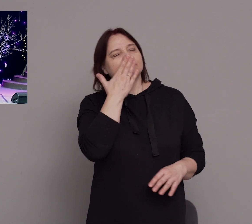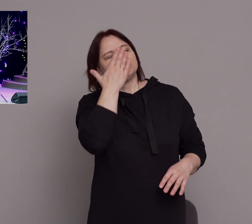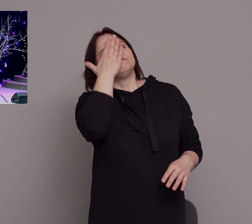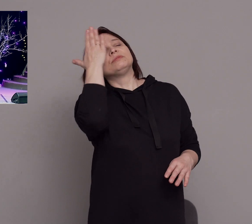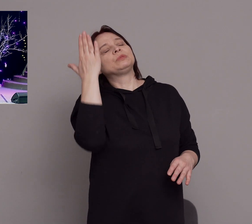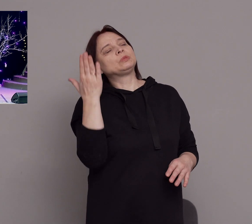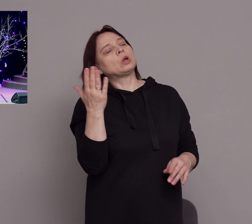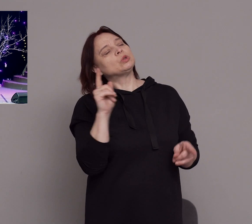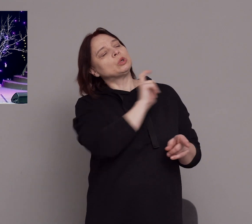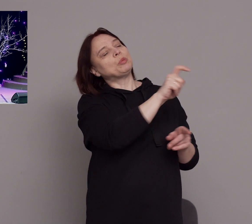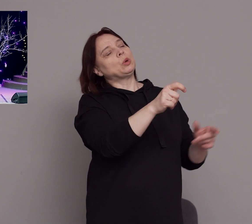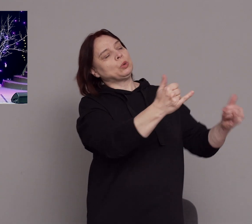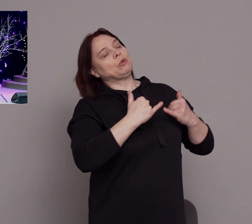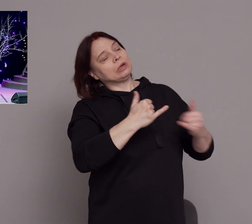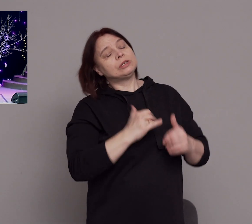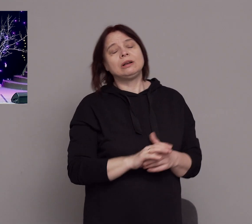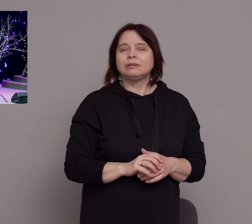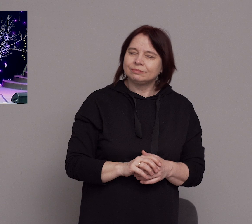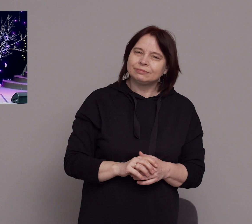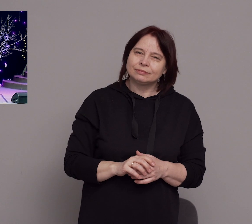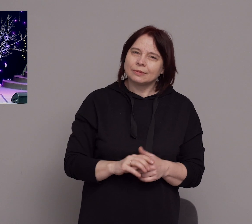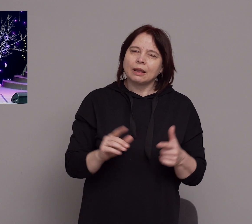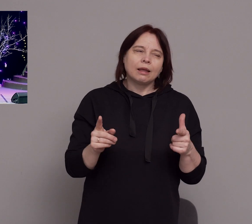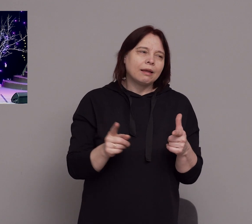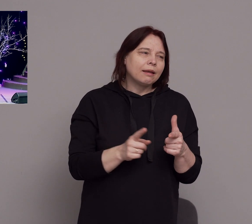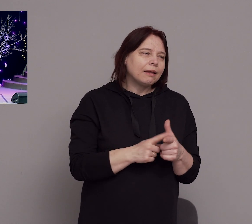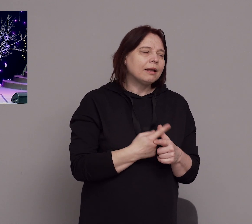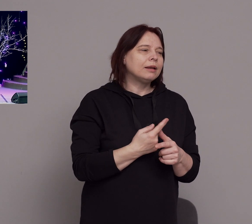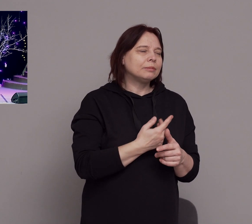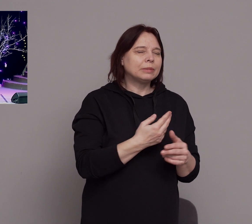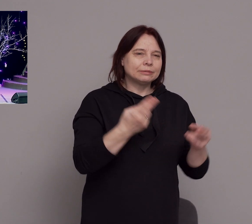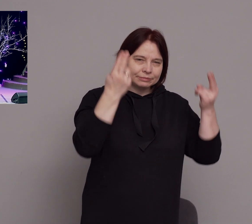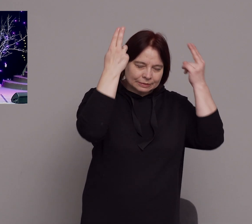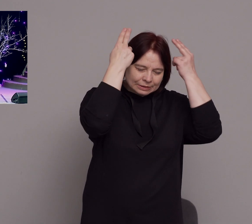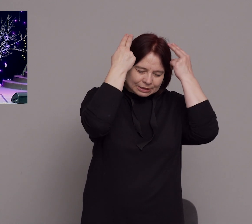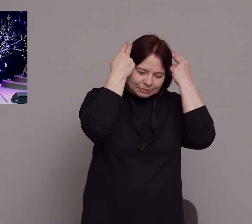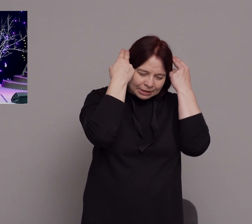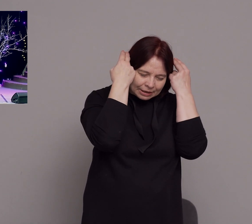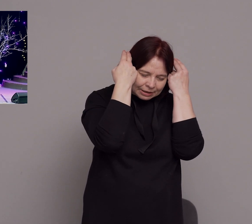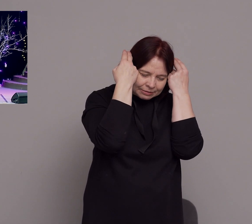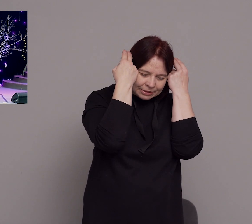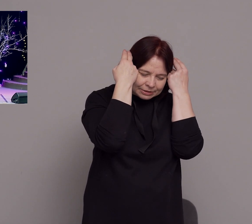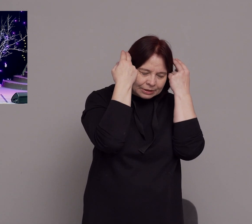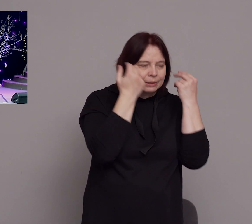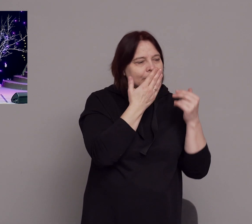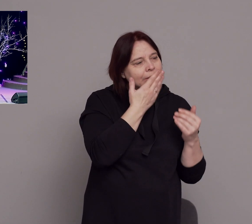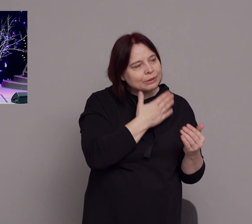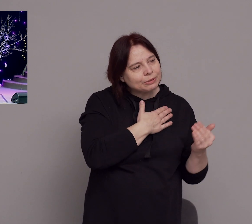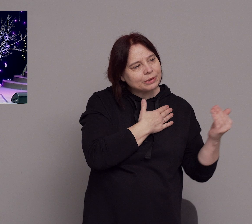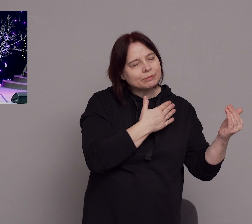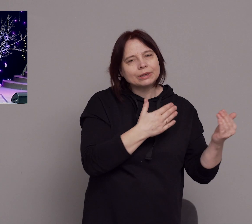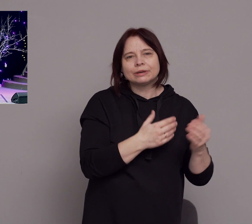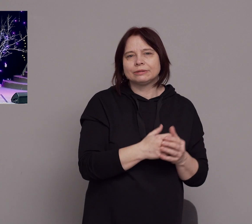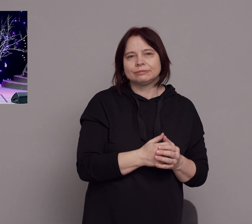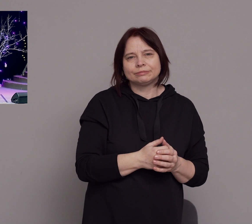И для того, чтобы служить другим людям по-настоящему, за этим должно стоять Евангелие. За этим должно стоять Евангелие, которое...